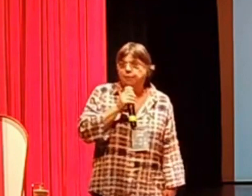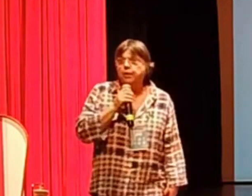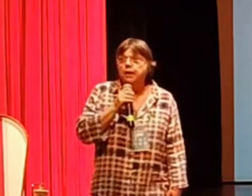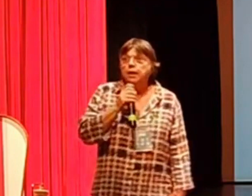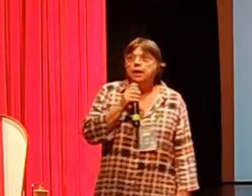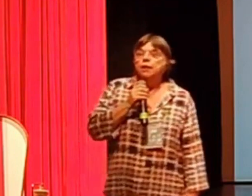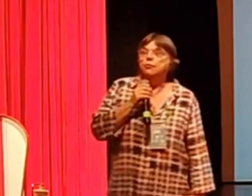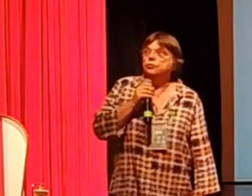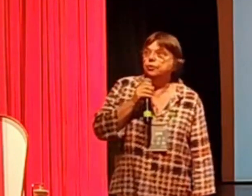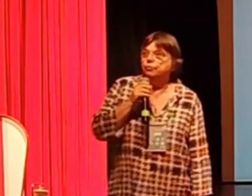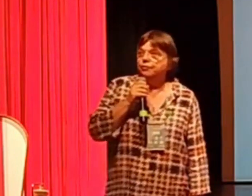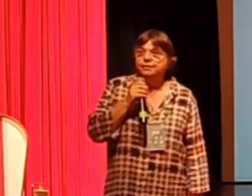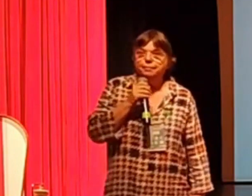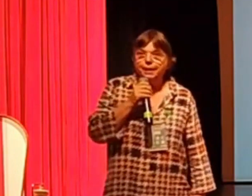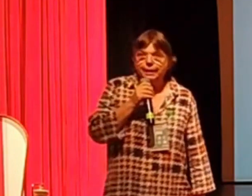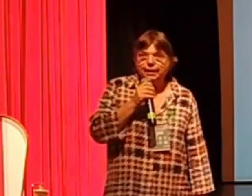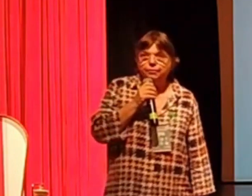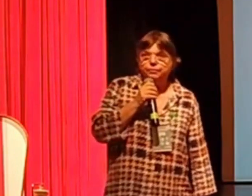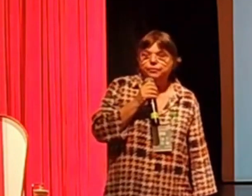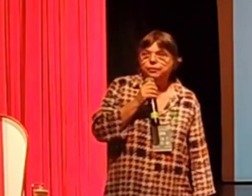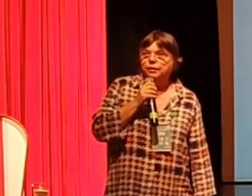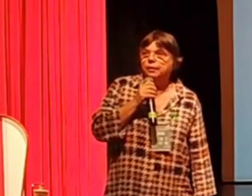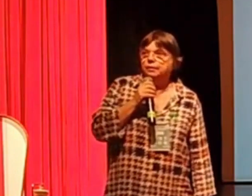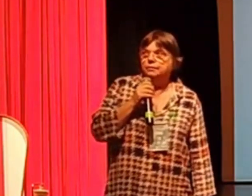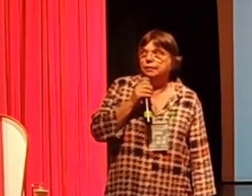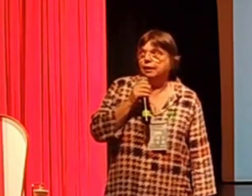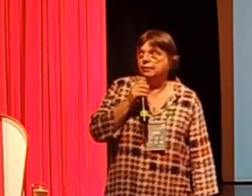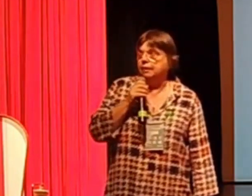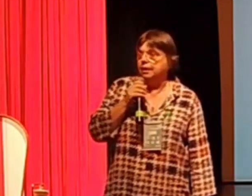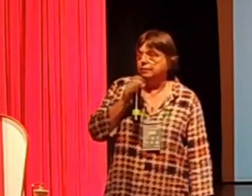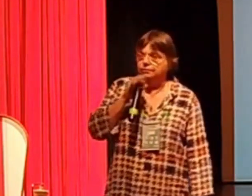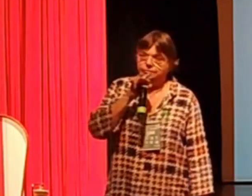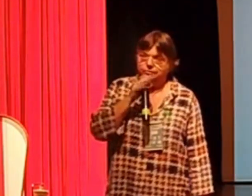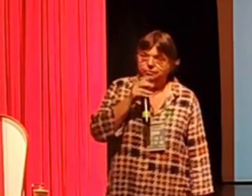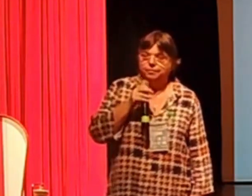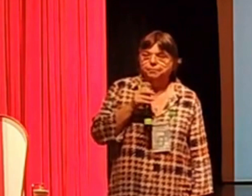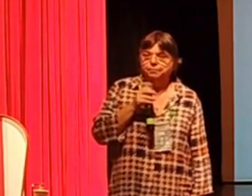para brincar um pouquinho. Eu fazia balé quando tinha